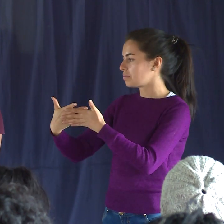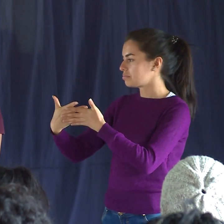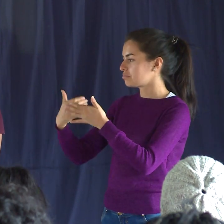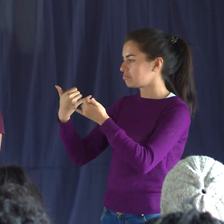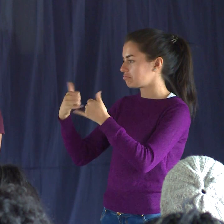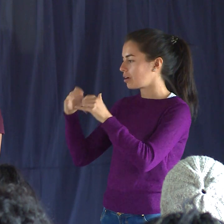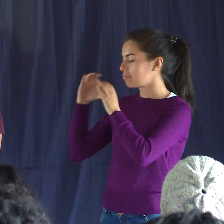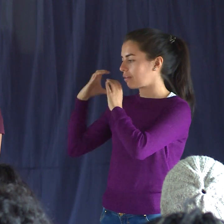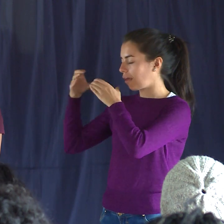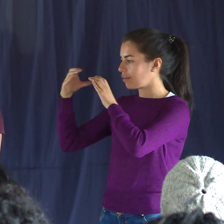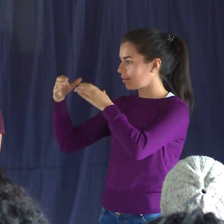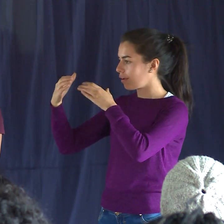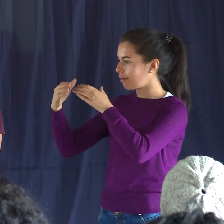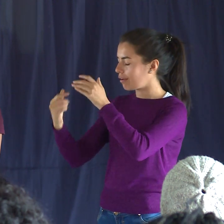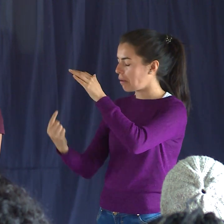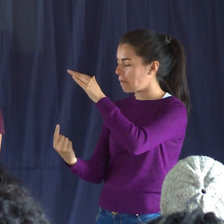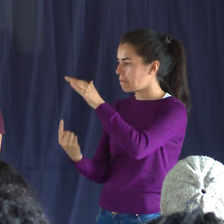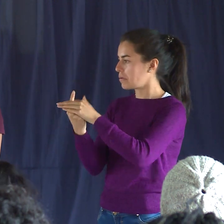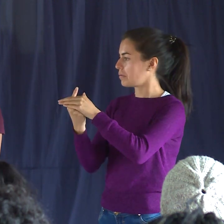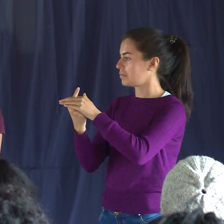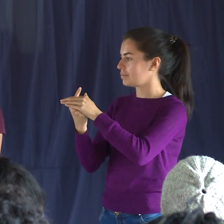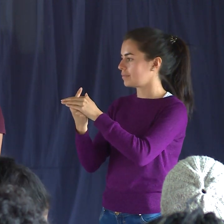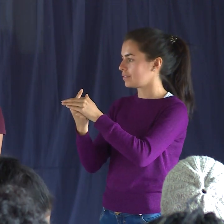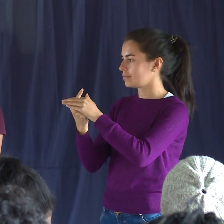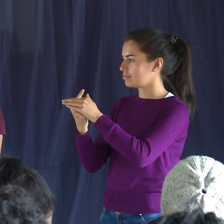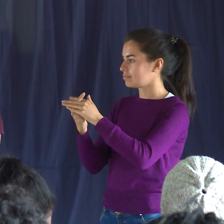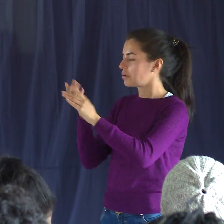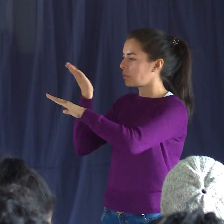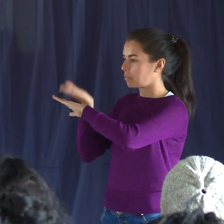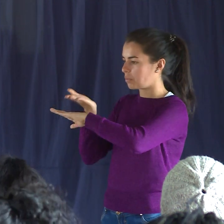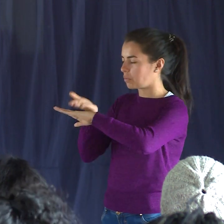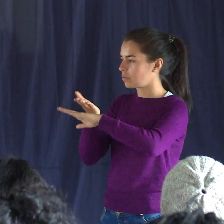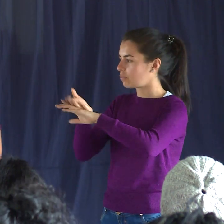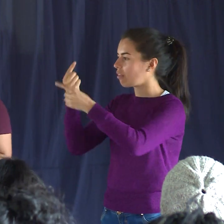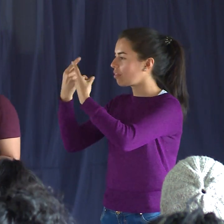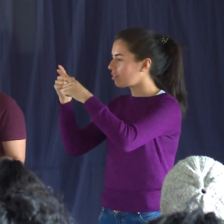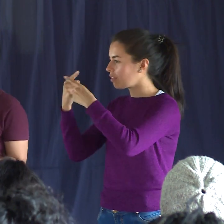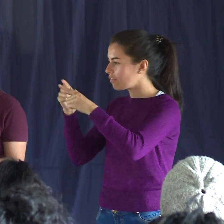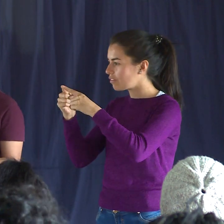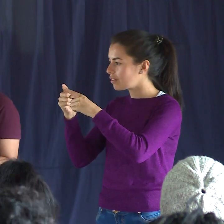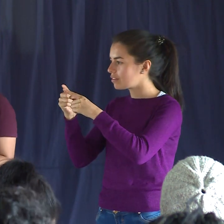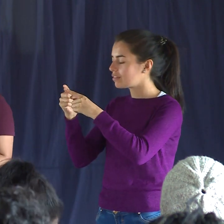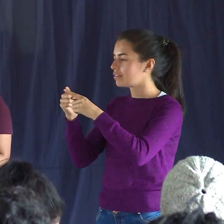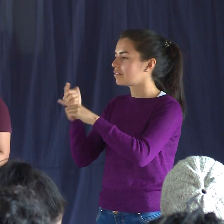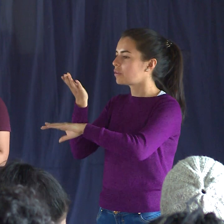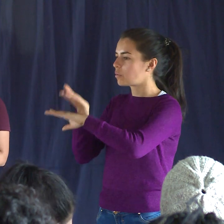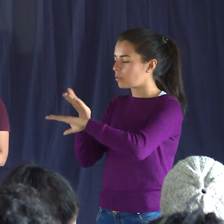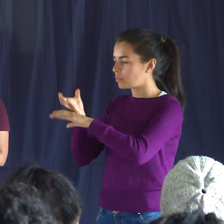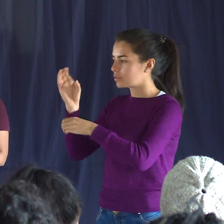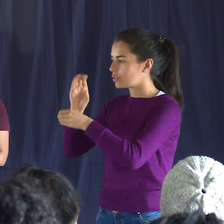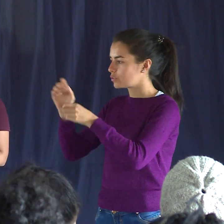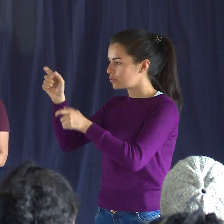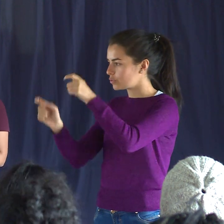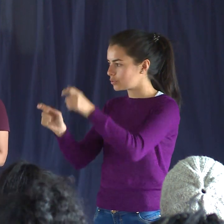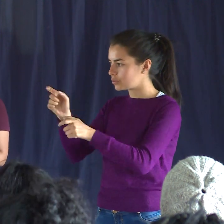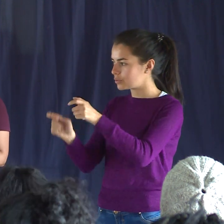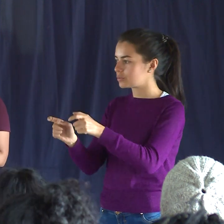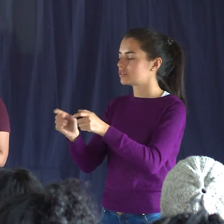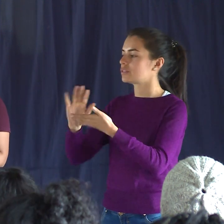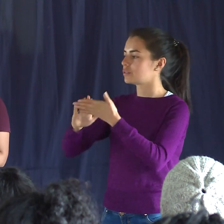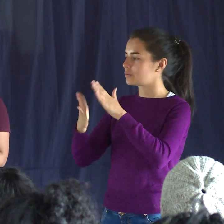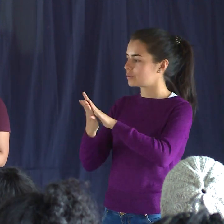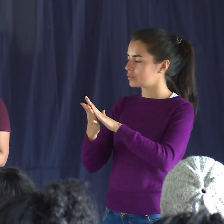se reconocen iniciativas en las cuales confluyen diversos actores como la ciudadanía, comunidad universitaria,